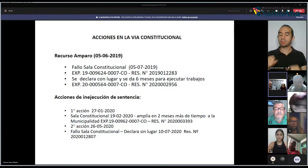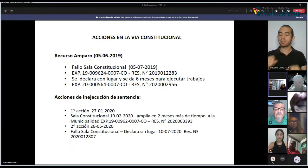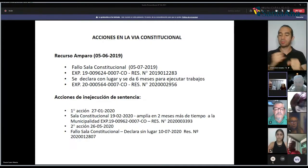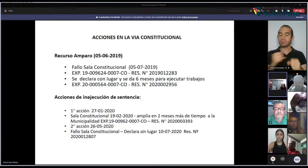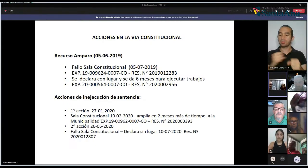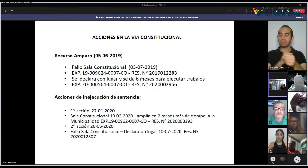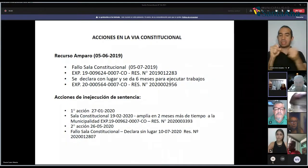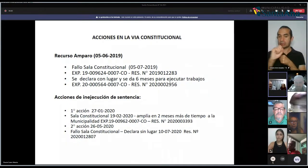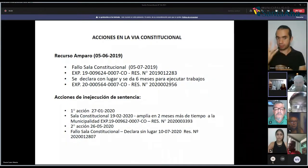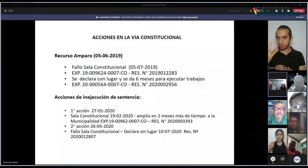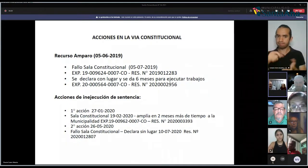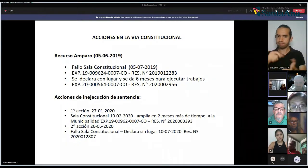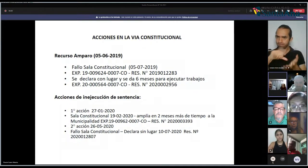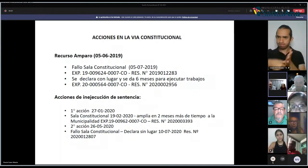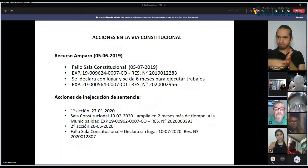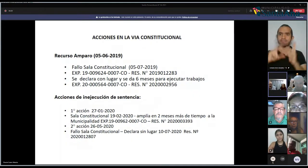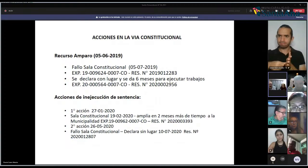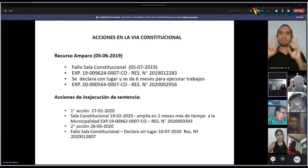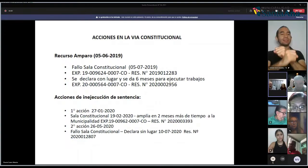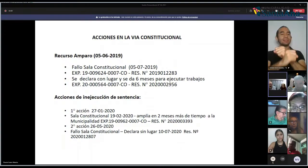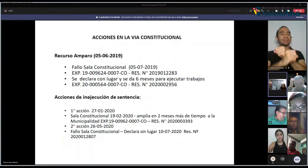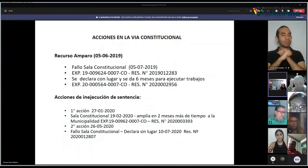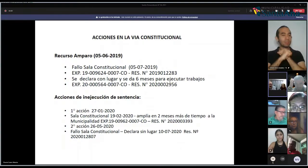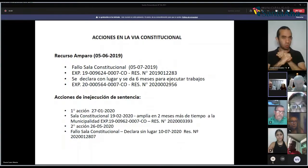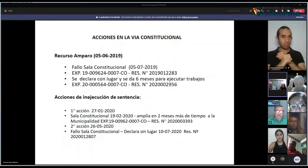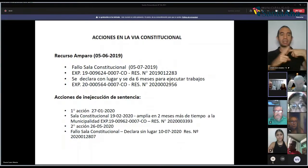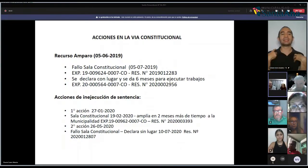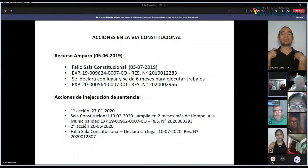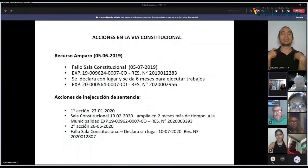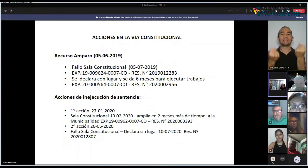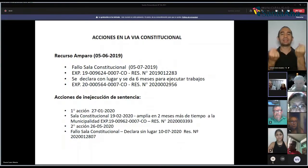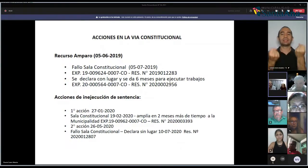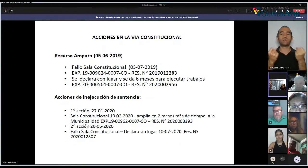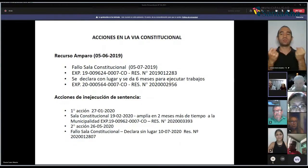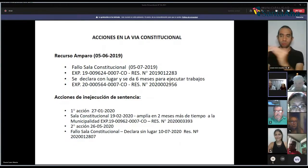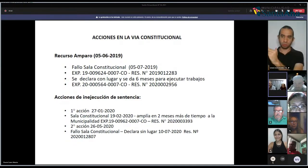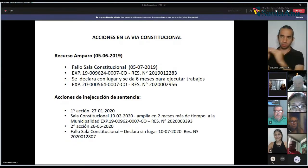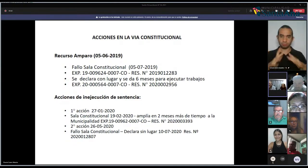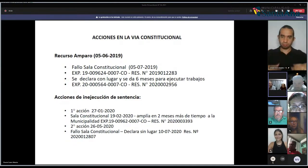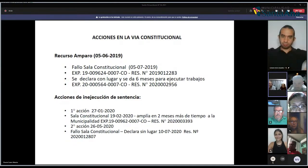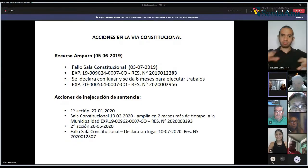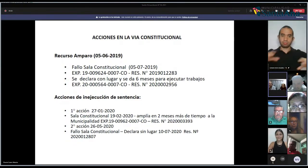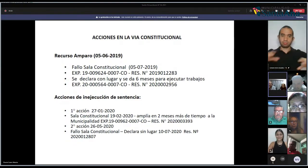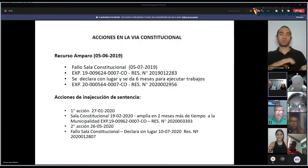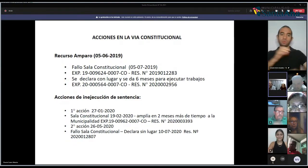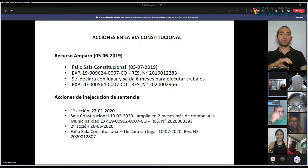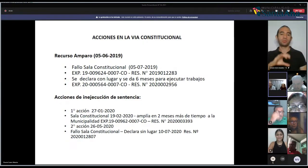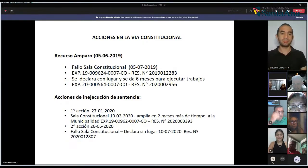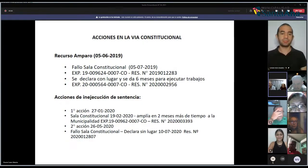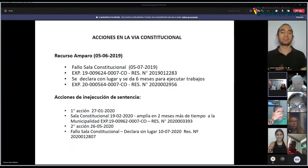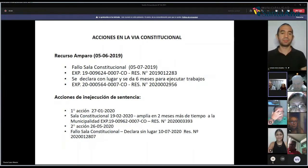seguridad y la salud de los pobladores que estamos en estas condiciones posteriormente esté ante las